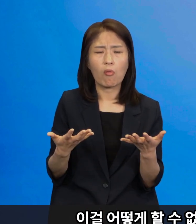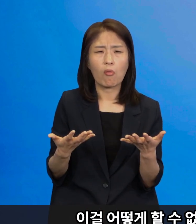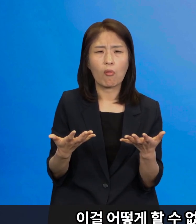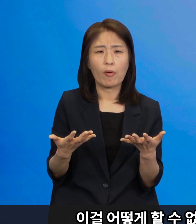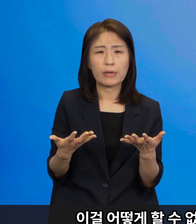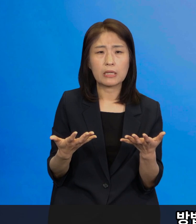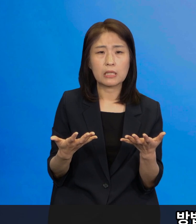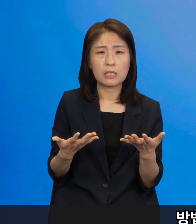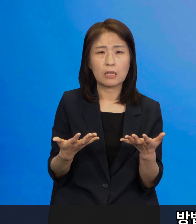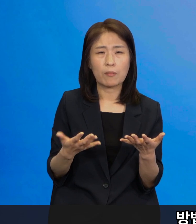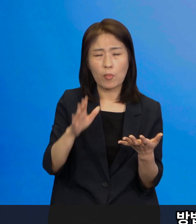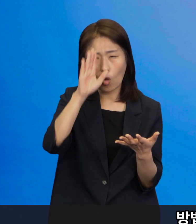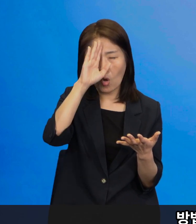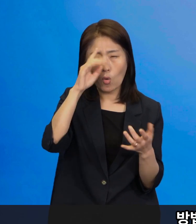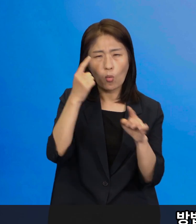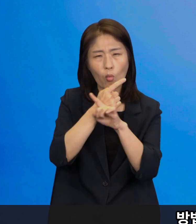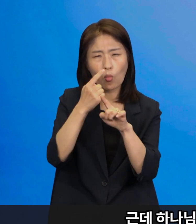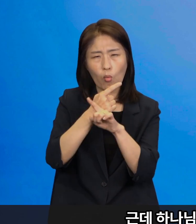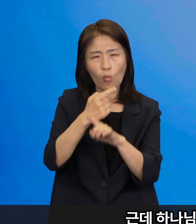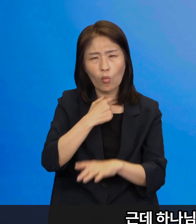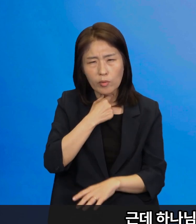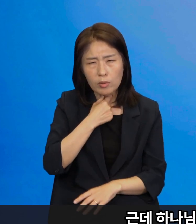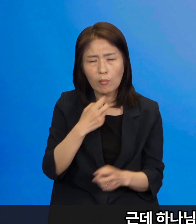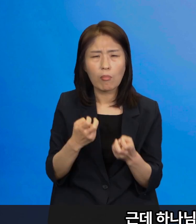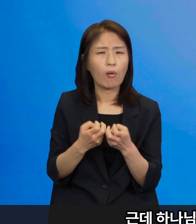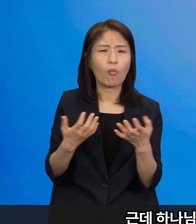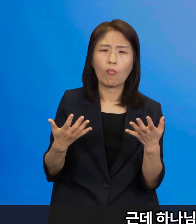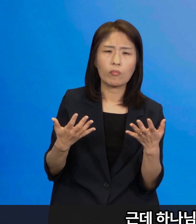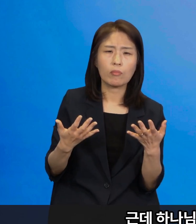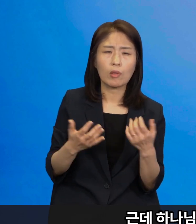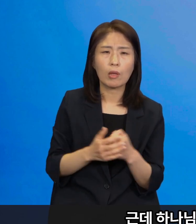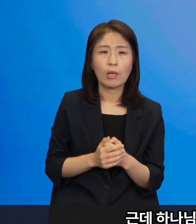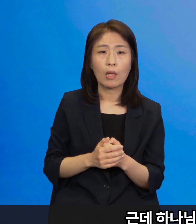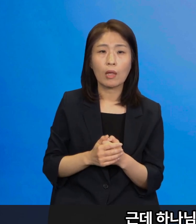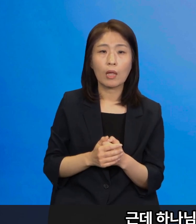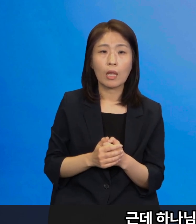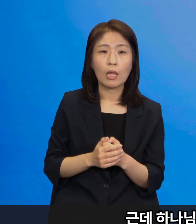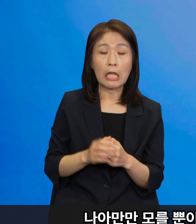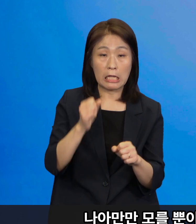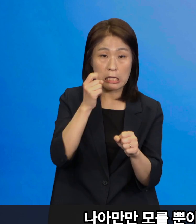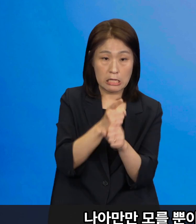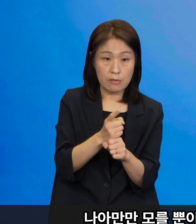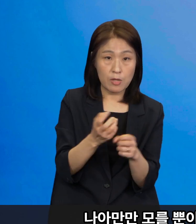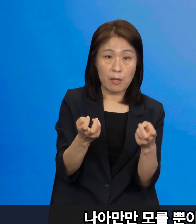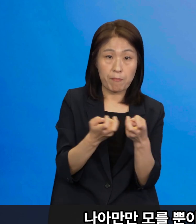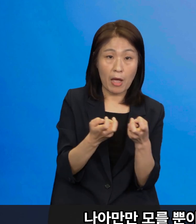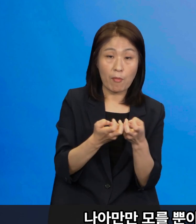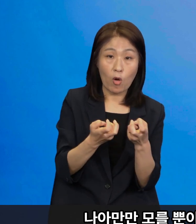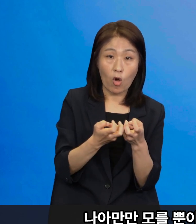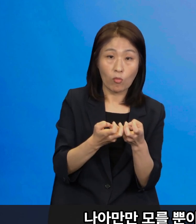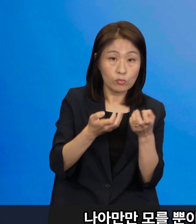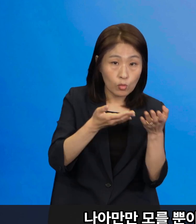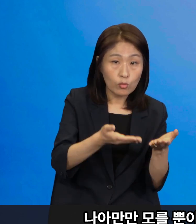이 병을 고쳐야 되는데 방법이 없는 거예요. 근데 하나님이 이미 방법을 주셨어요. 나아만만 모를 뿐이에요. 그 방법이 뭔지